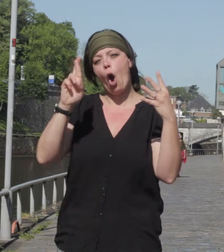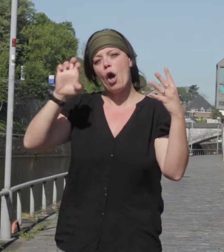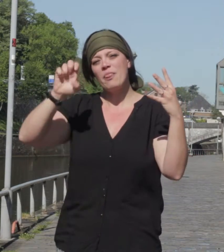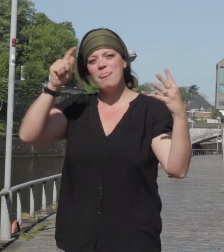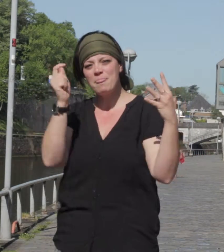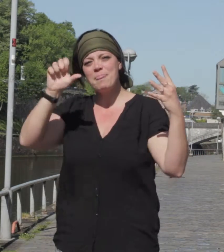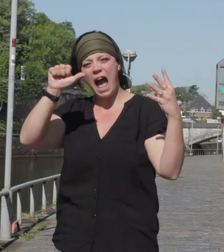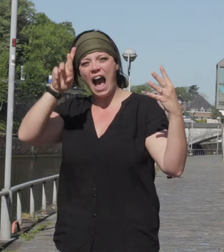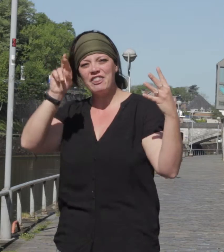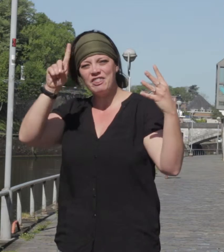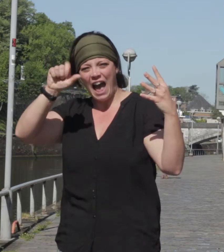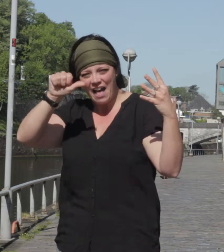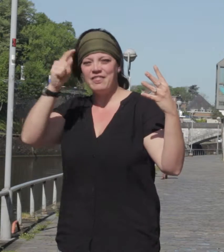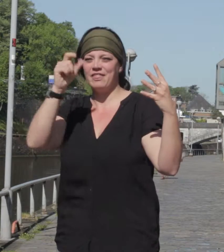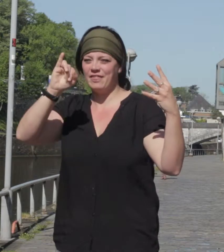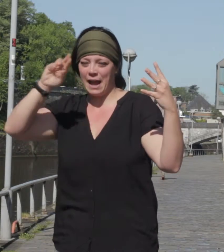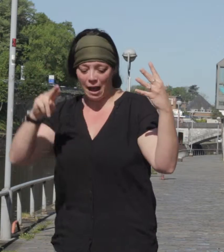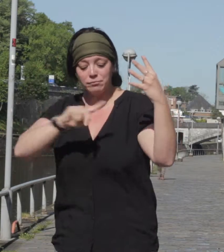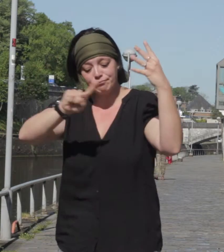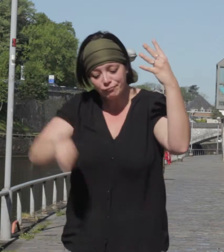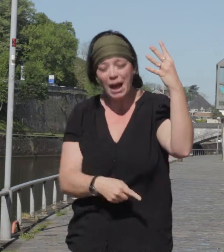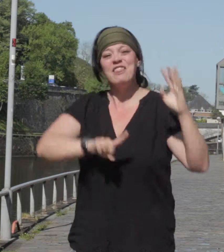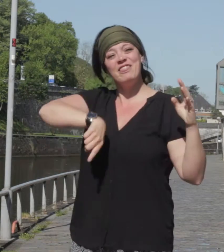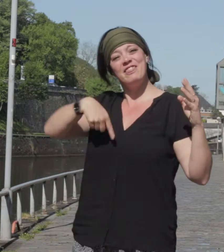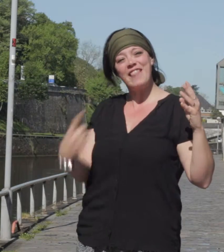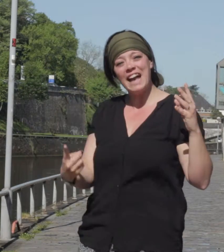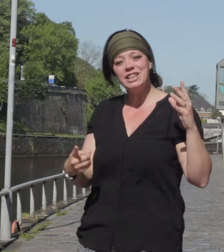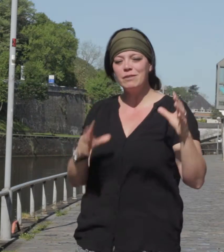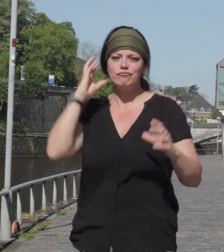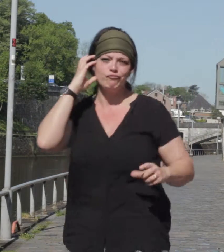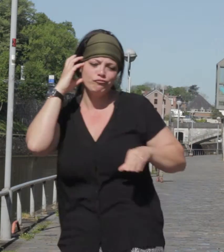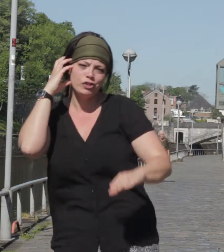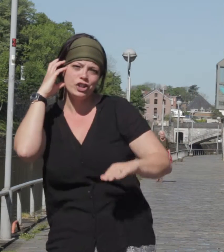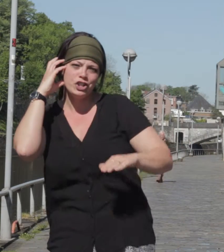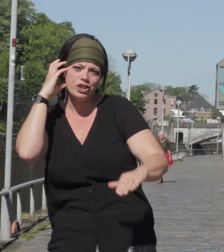À 21h, un DJ set vous sera proposé jusqu'à la fermeture des portes à 1h du matin.